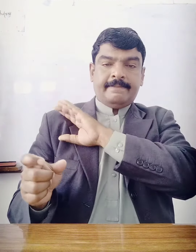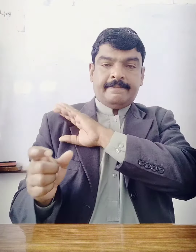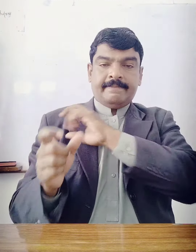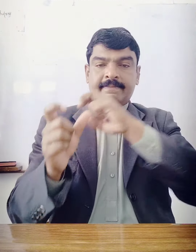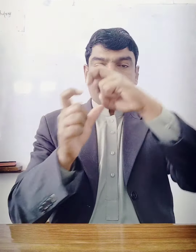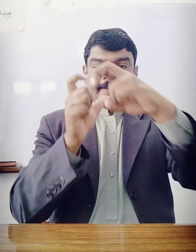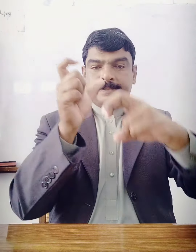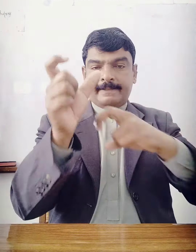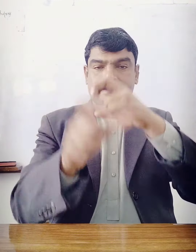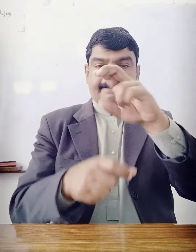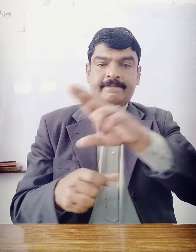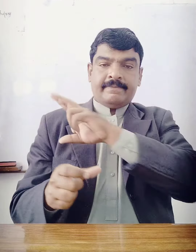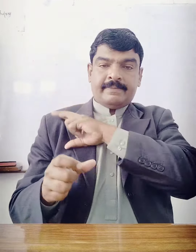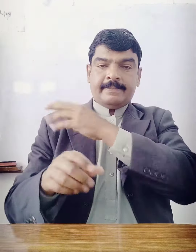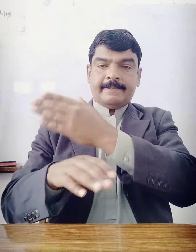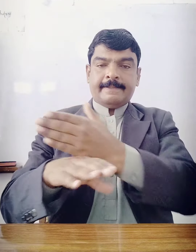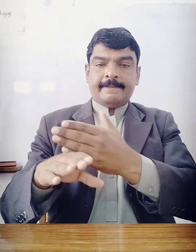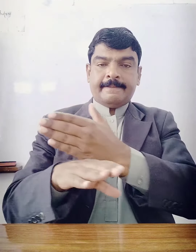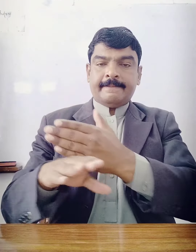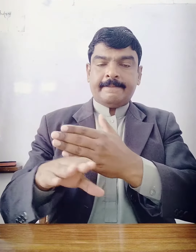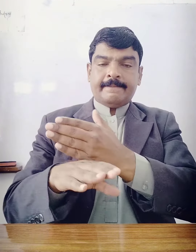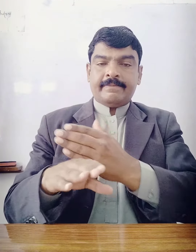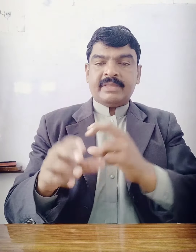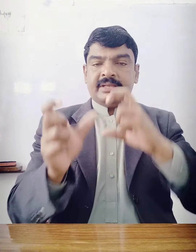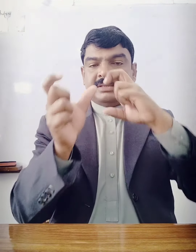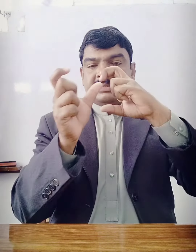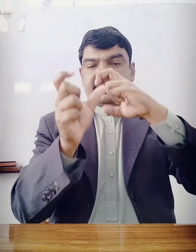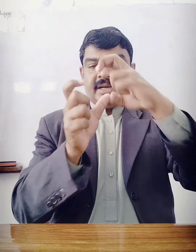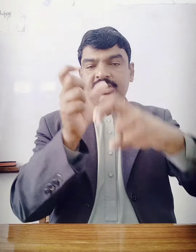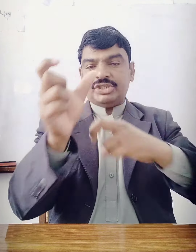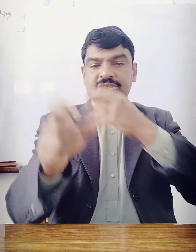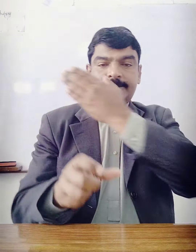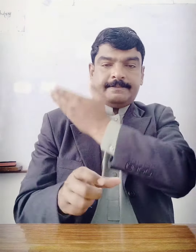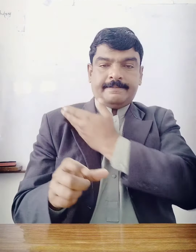ज़िलहज।